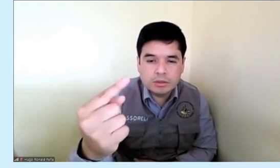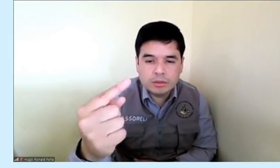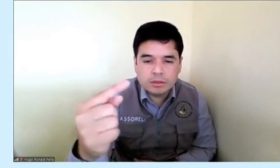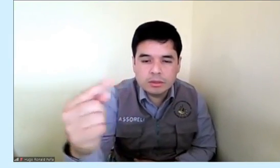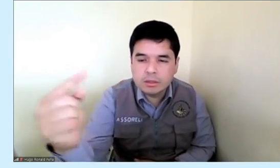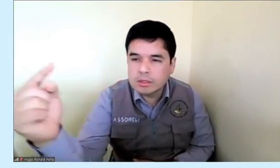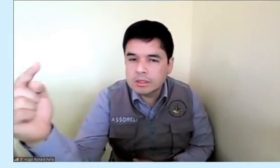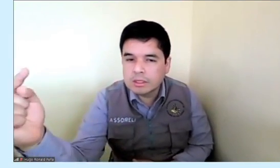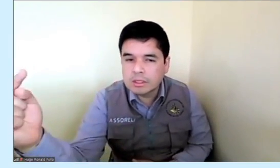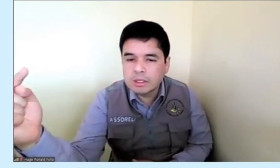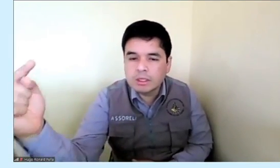Con el índice.